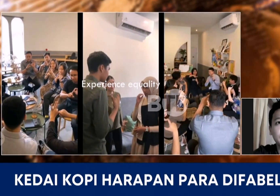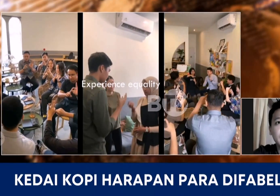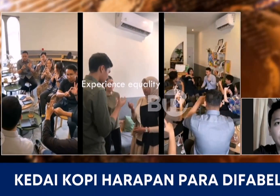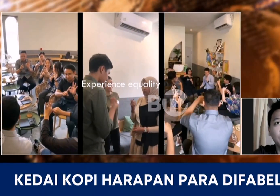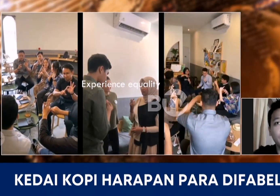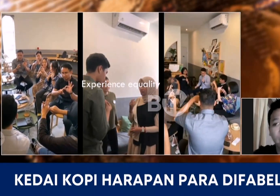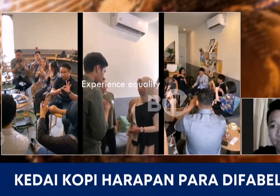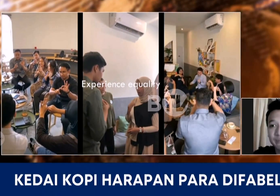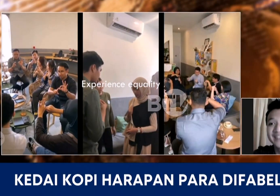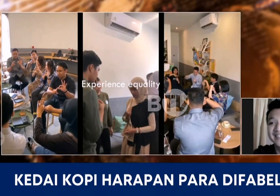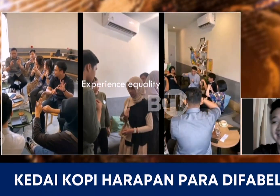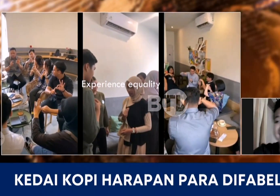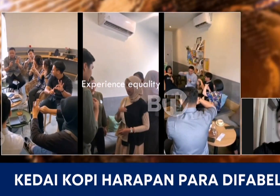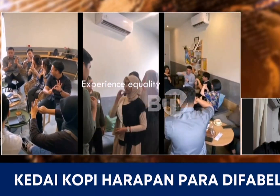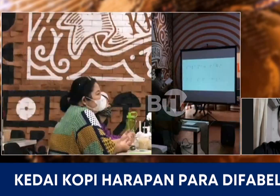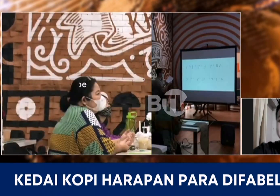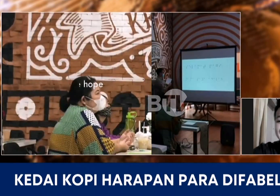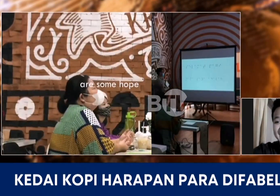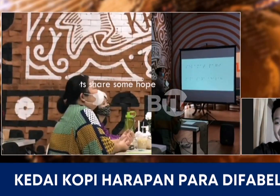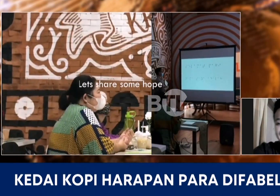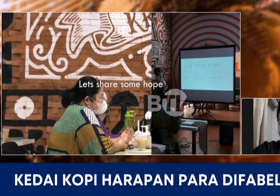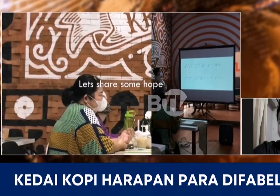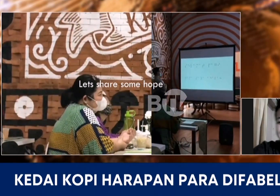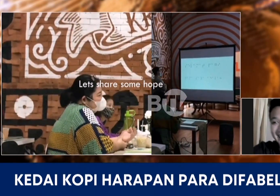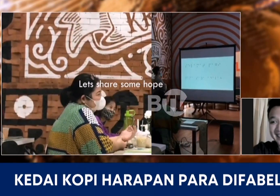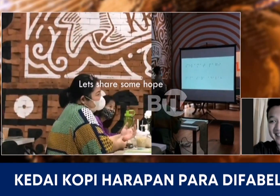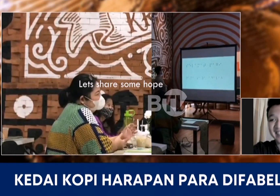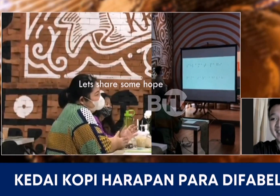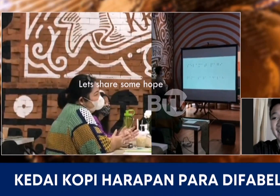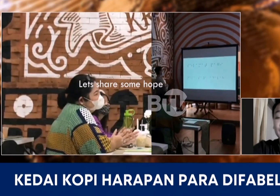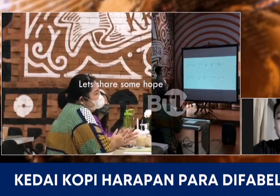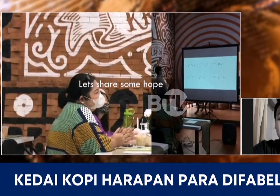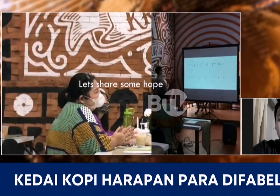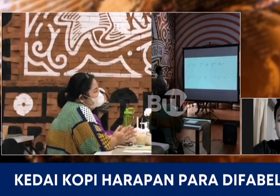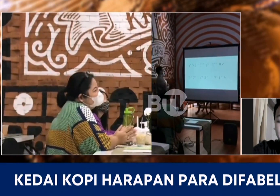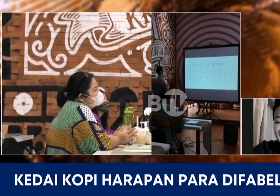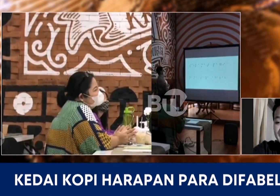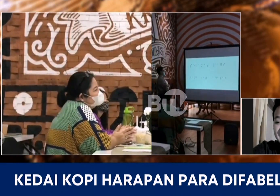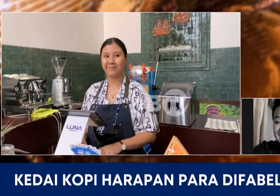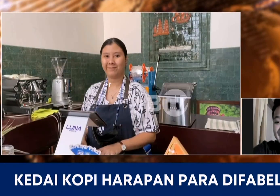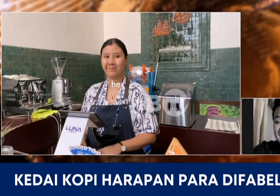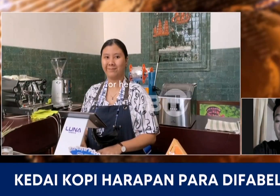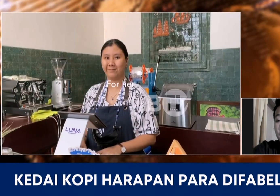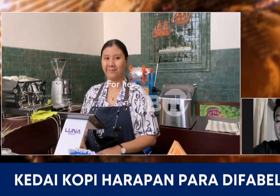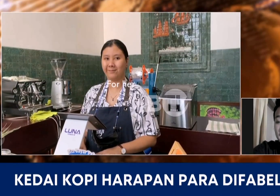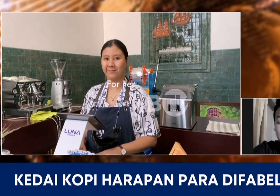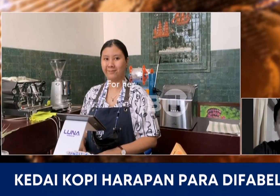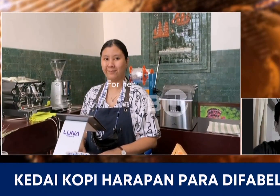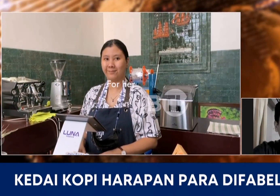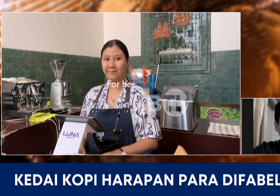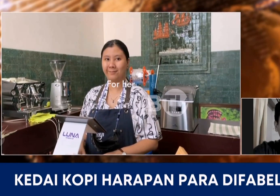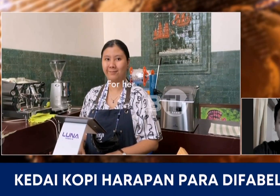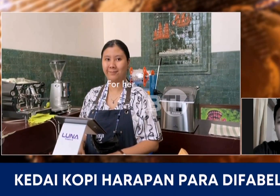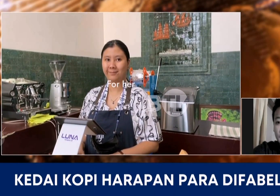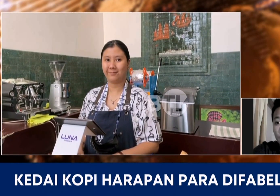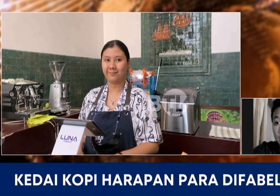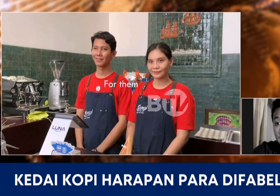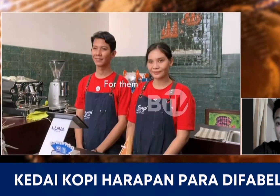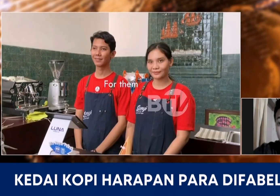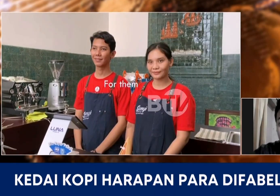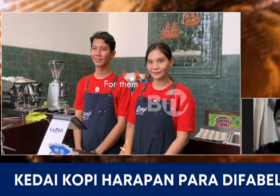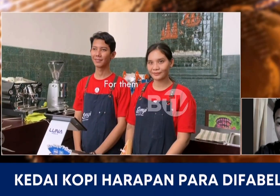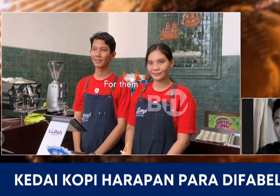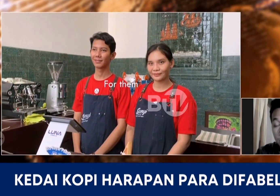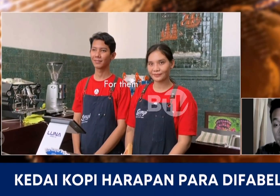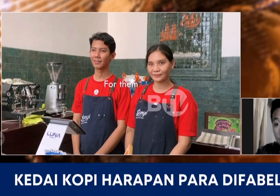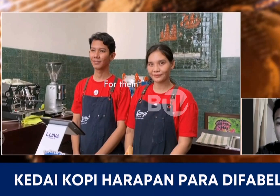oke kuncinya satu, survive. Gitu kan. Oh sebenarnya itu ya, kita doakan ya, bersama itu tentunya. Sebuah kebanggaan mas, karena jujur ya dengan omset